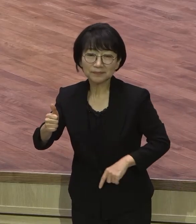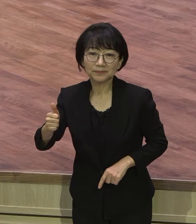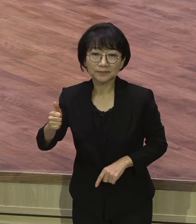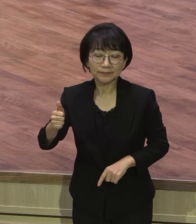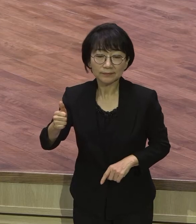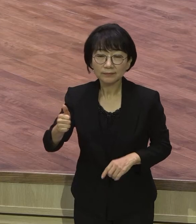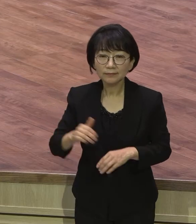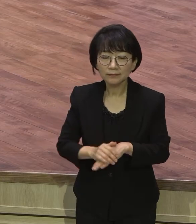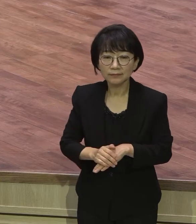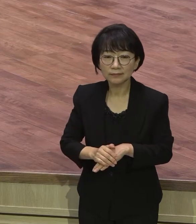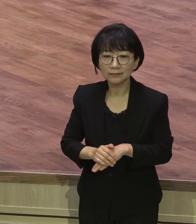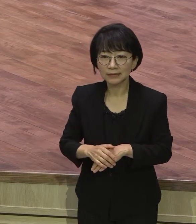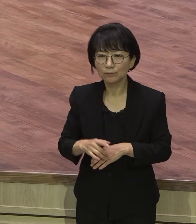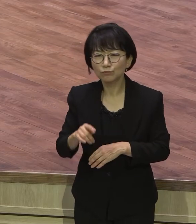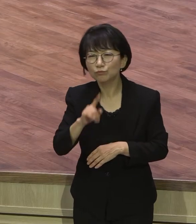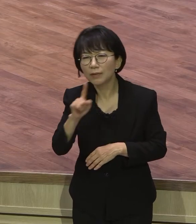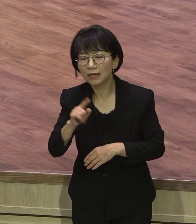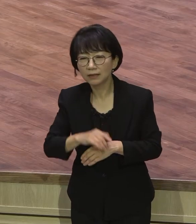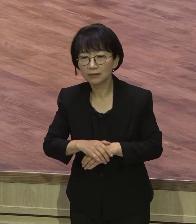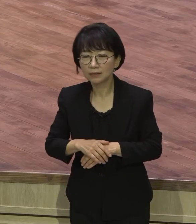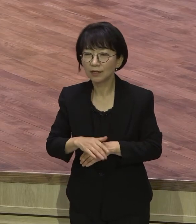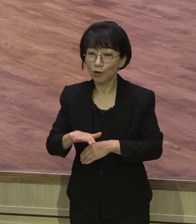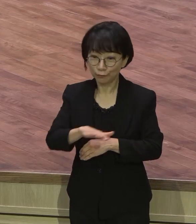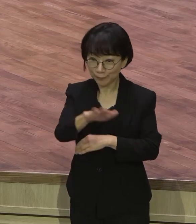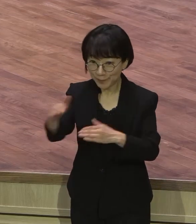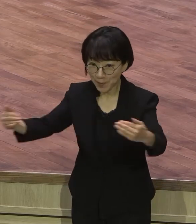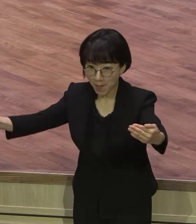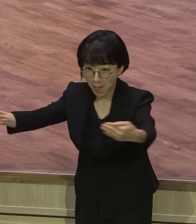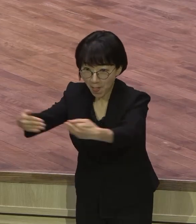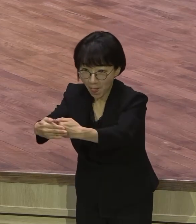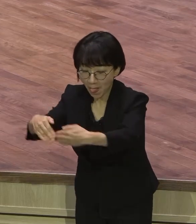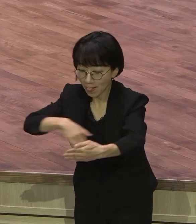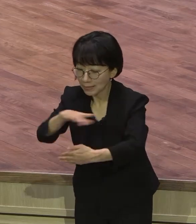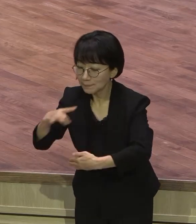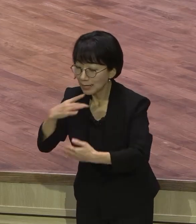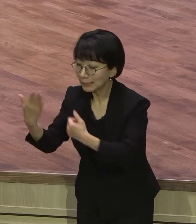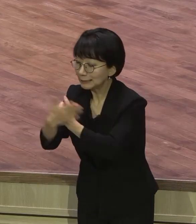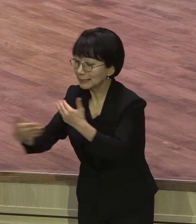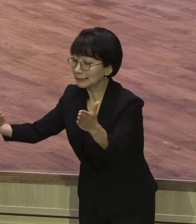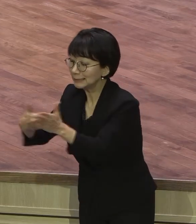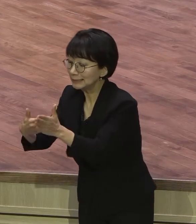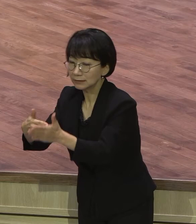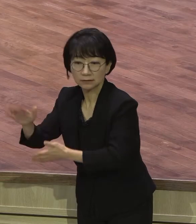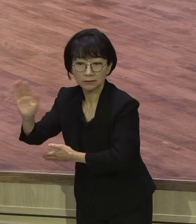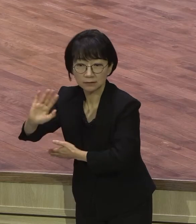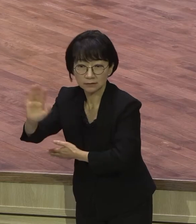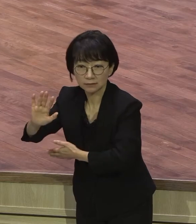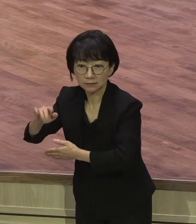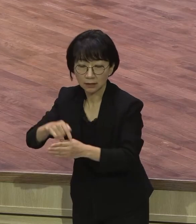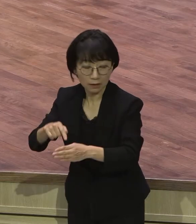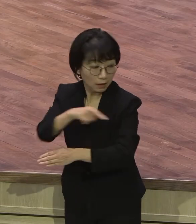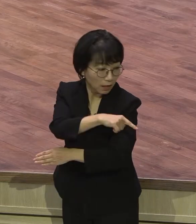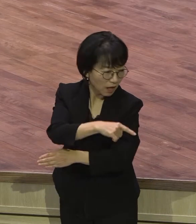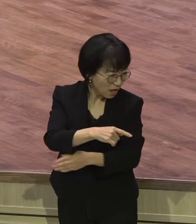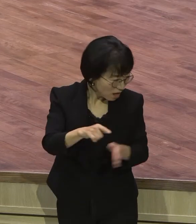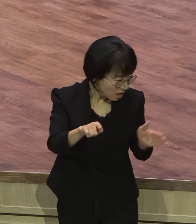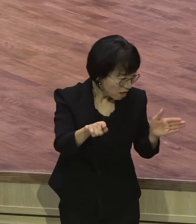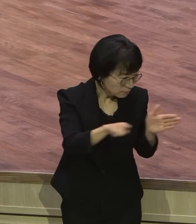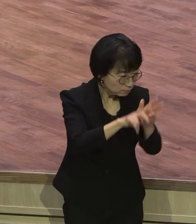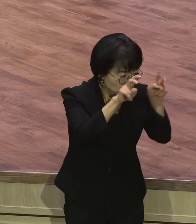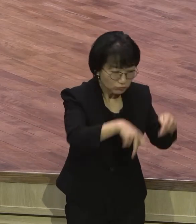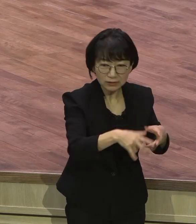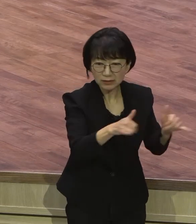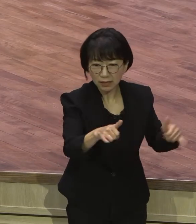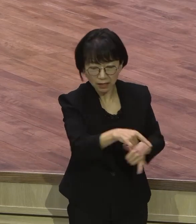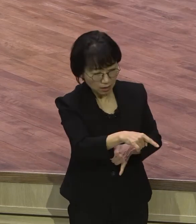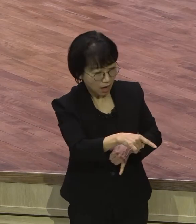나갔어요. 다시 말하면 우리만 은혜 받는 것이 아니라 지금 우리 현장에 불신 영혼들을 끈져내는 삶, 그들을